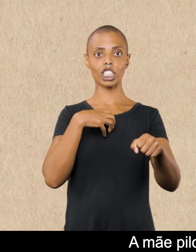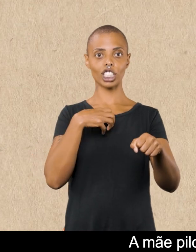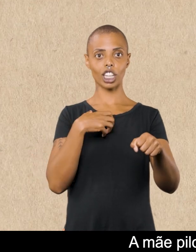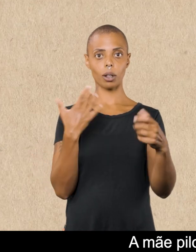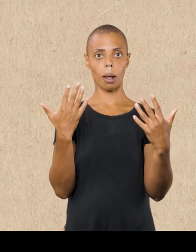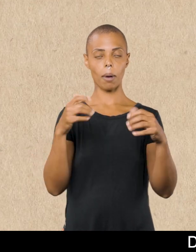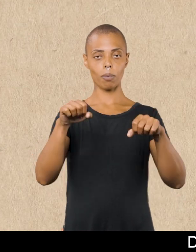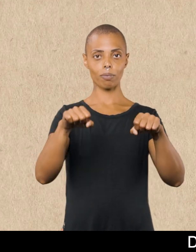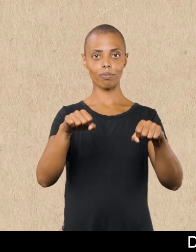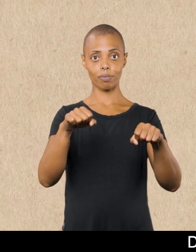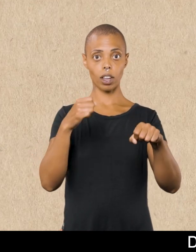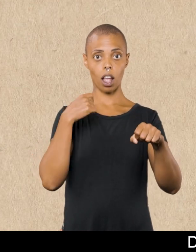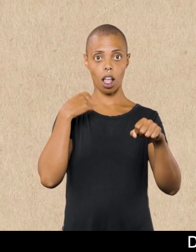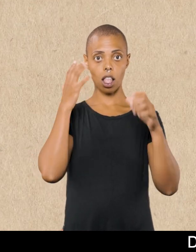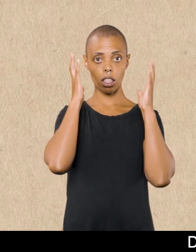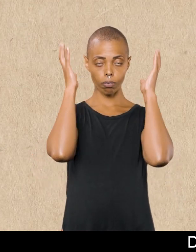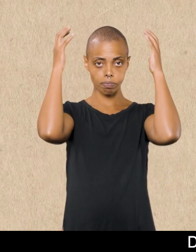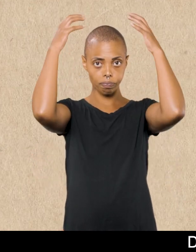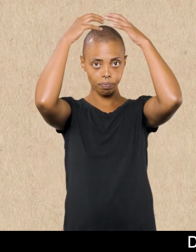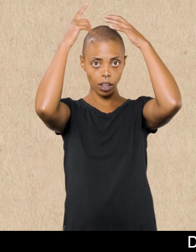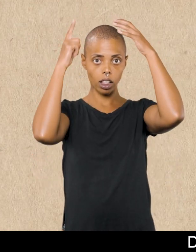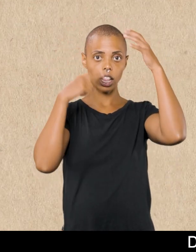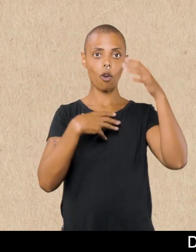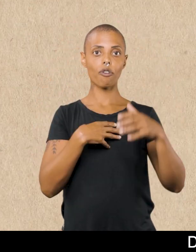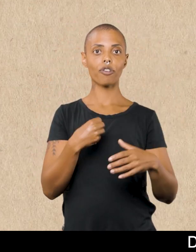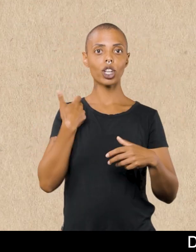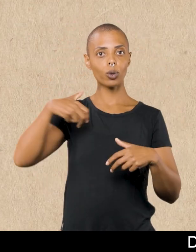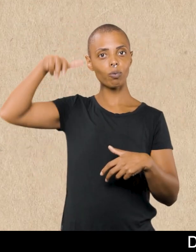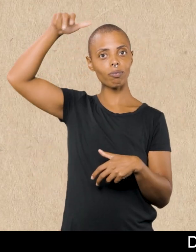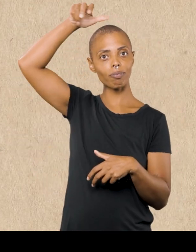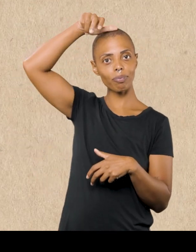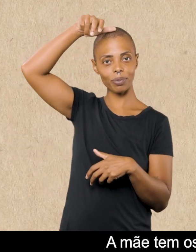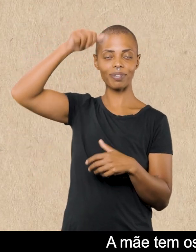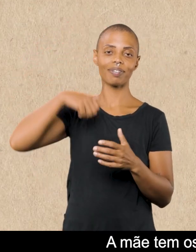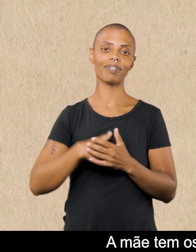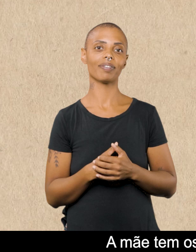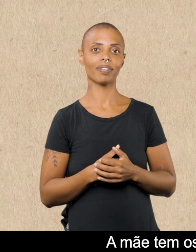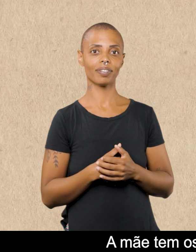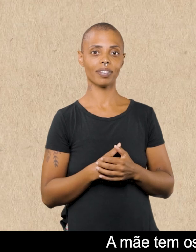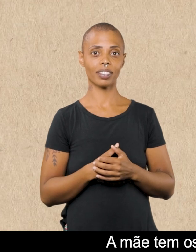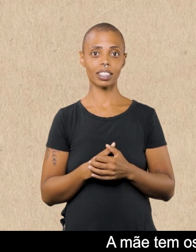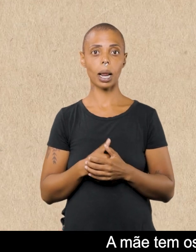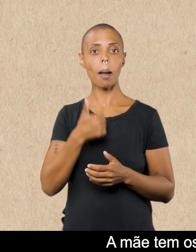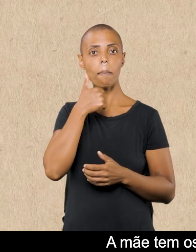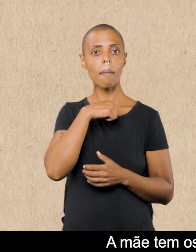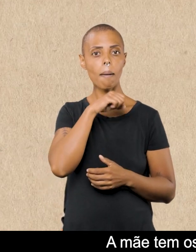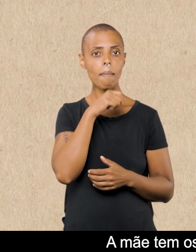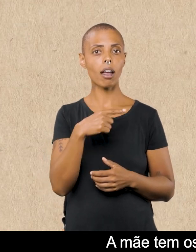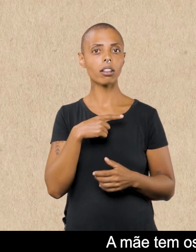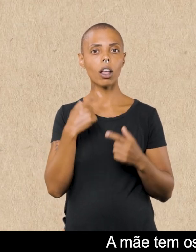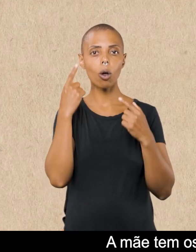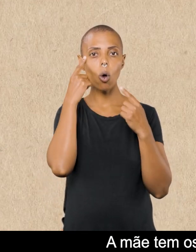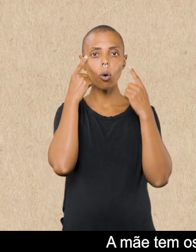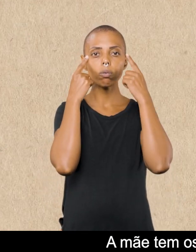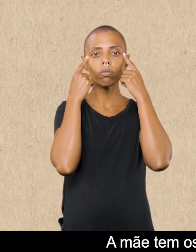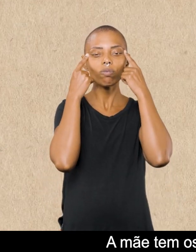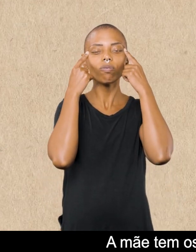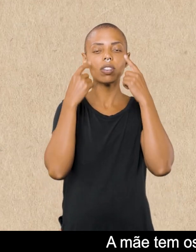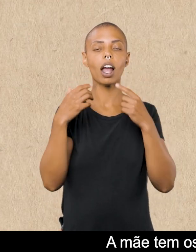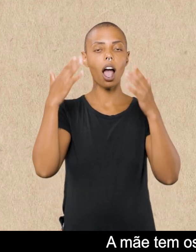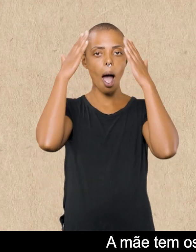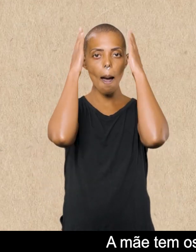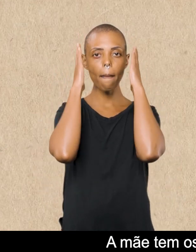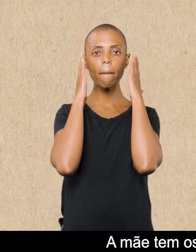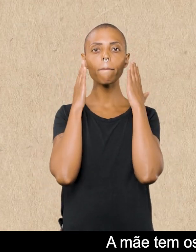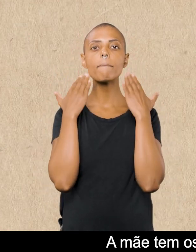A mãe pilota o veículo, segurando seu guidão com as duas mãos. Dentro da touca, ela leva o menor de seus filhos.